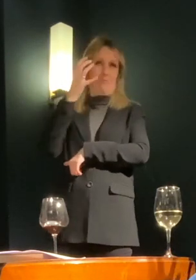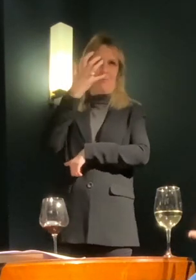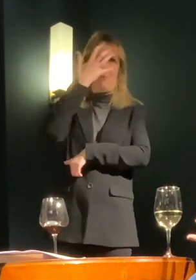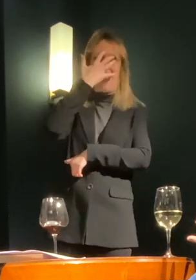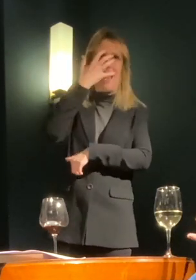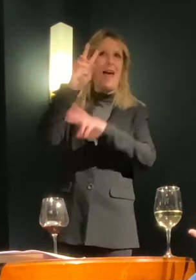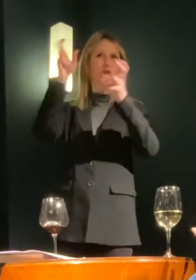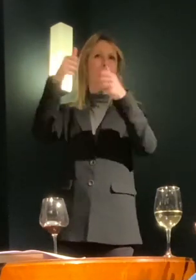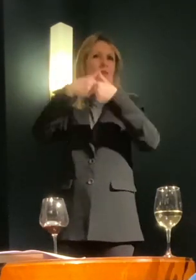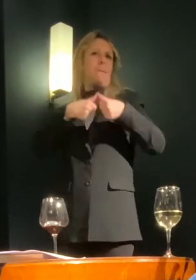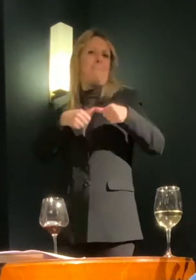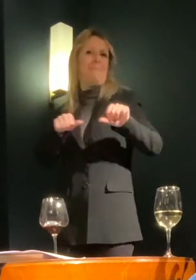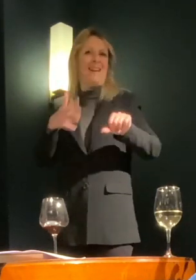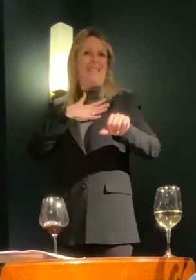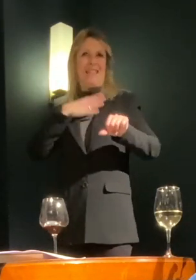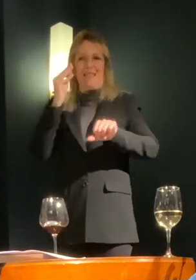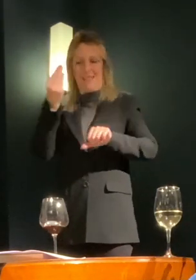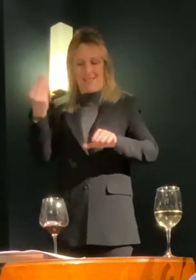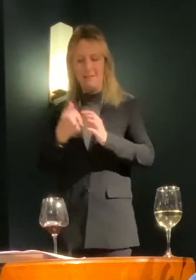sia perché Valerio è una persona che